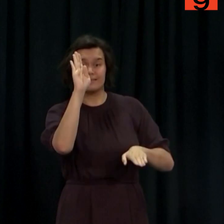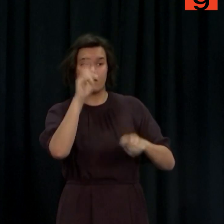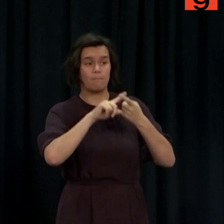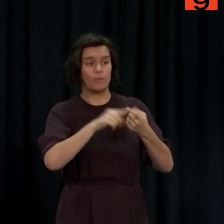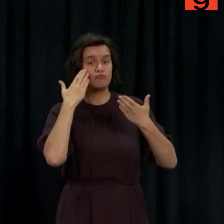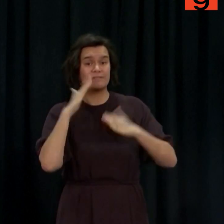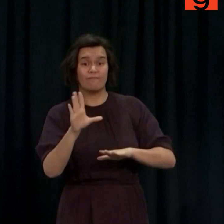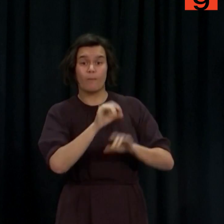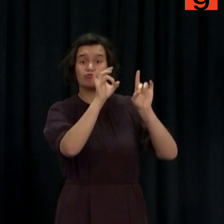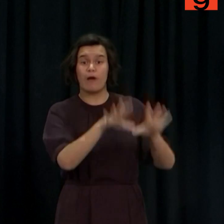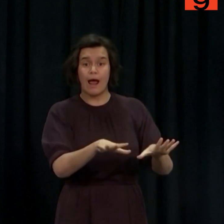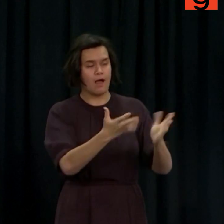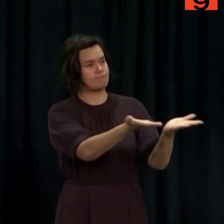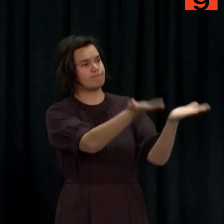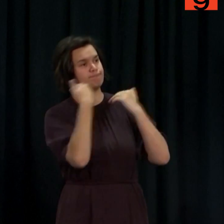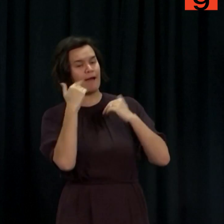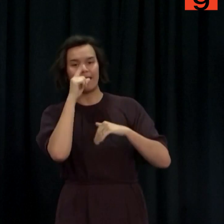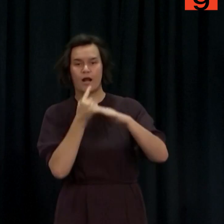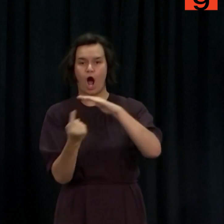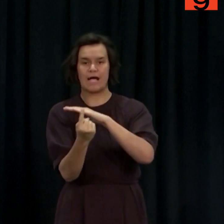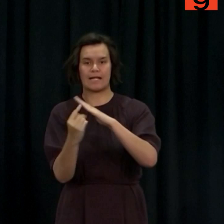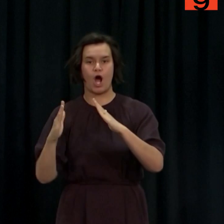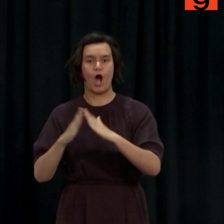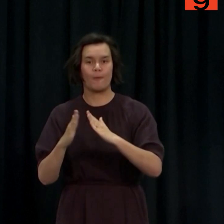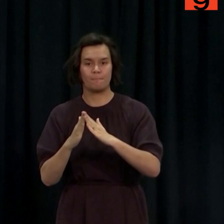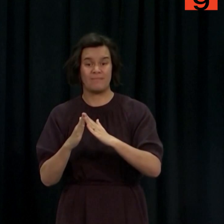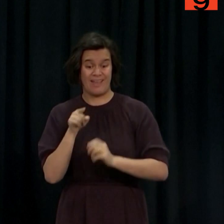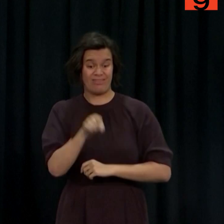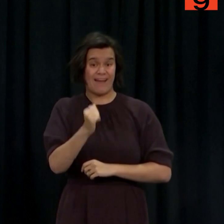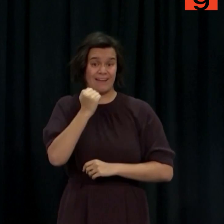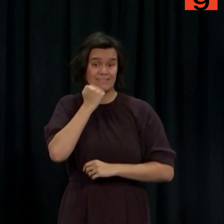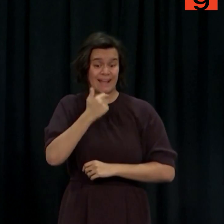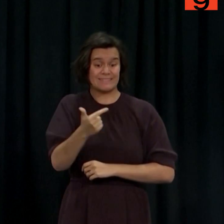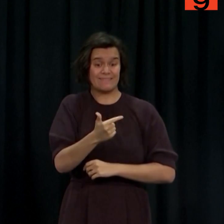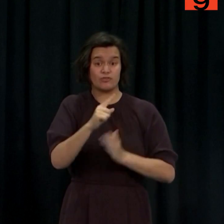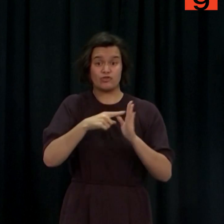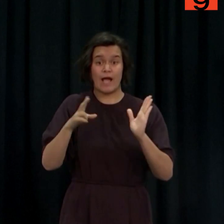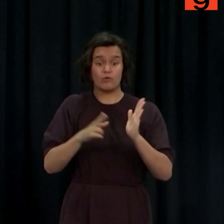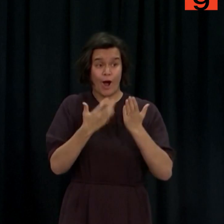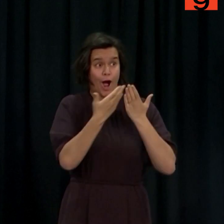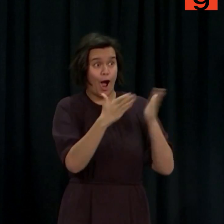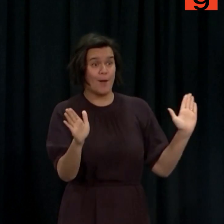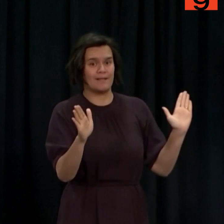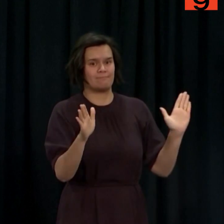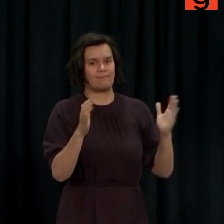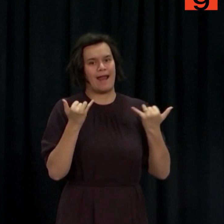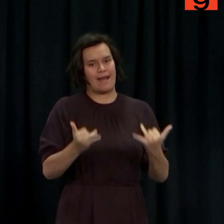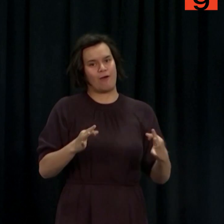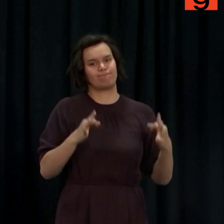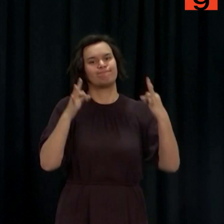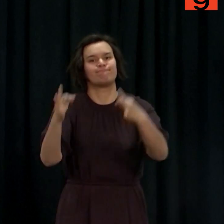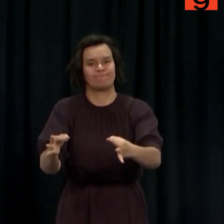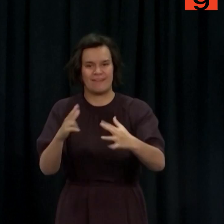theo quy định mới chương trình nhập cảnh không cách ly dành cho người New Zealand sống tại Australia từ ngày 16 tháng 01 năm 2022 sẽ bị lùi lại đến cuối tháng